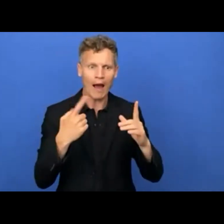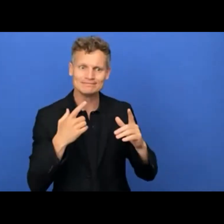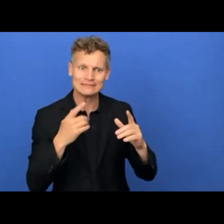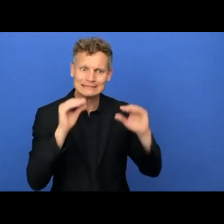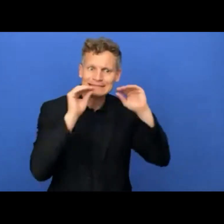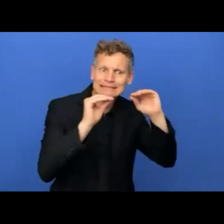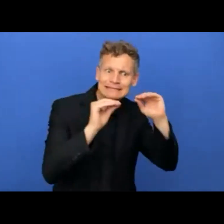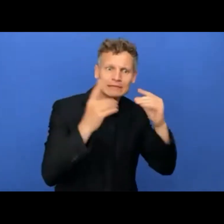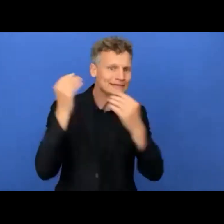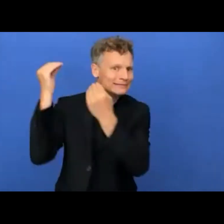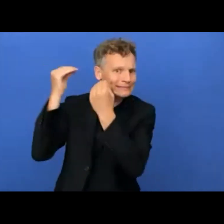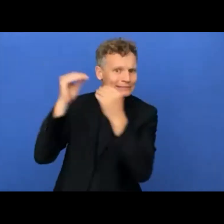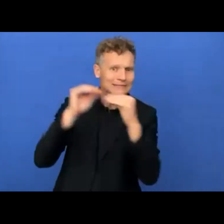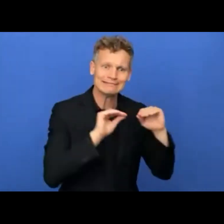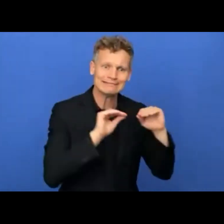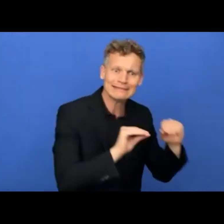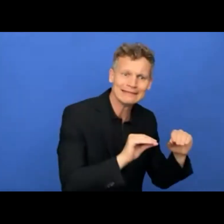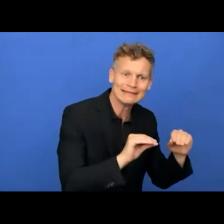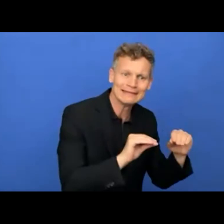Les structures d'enseignement, les professeurs,